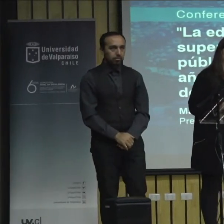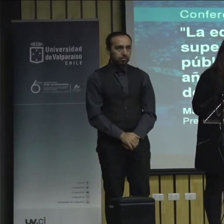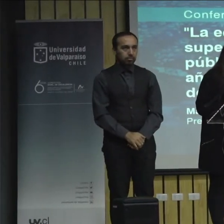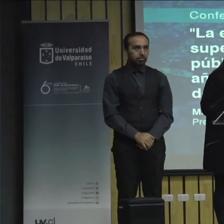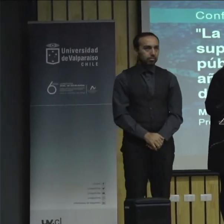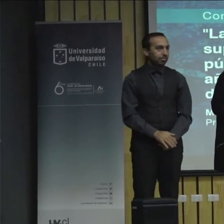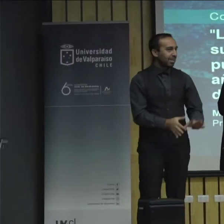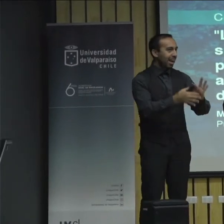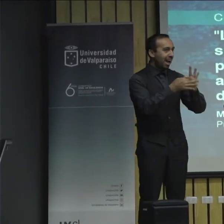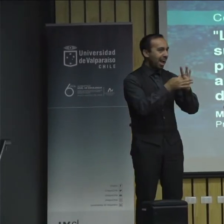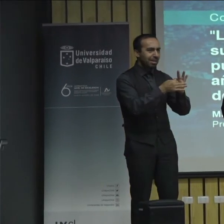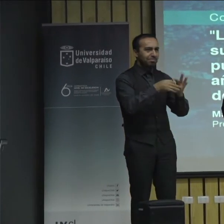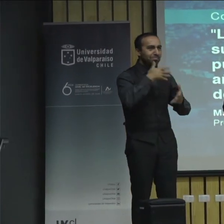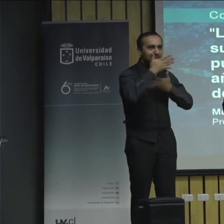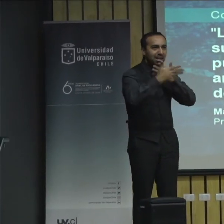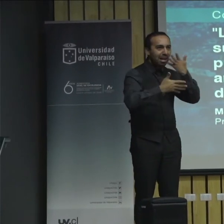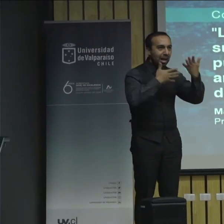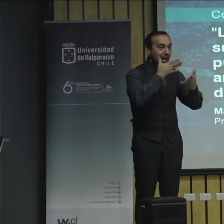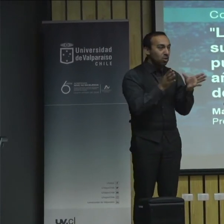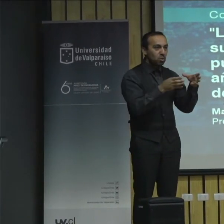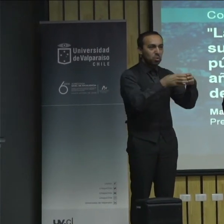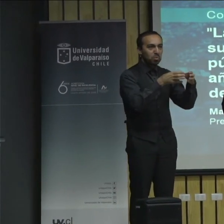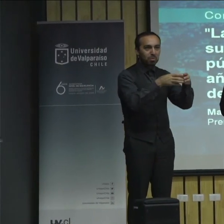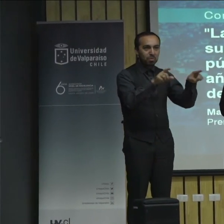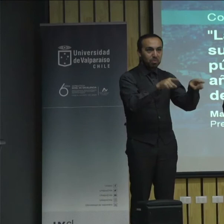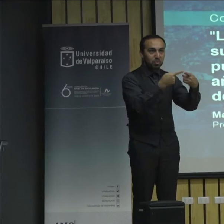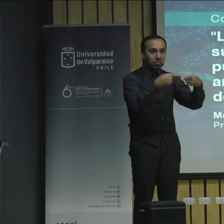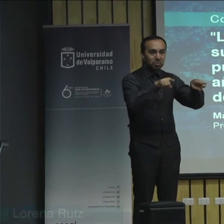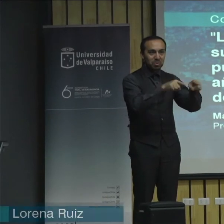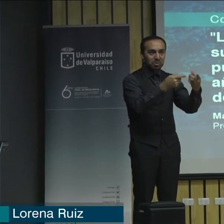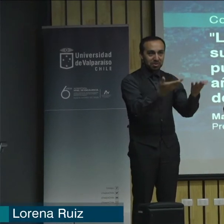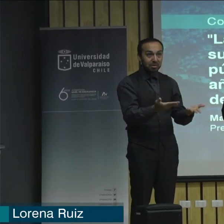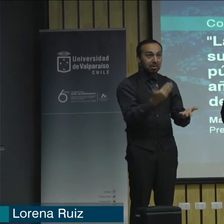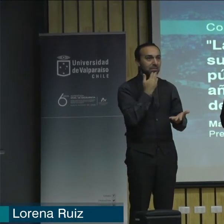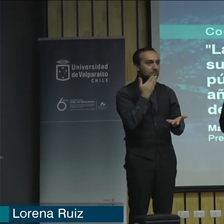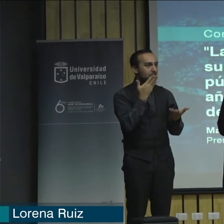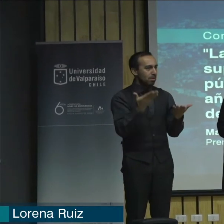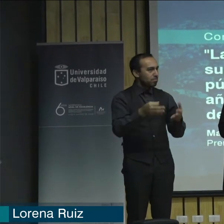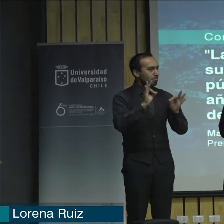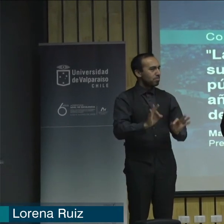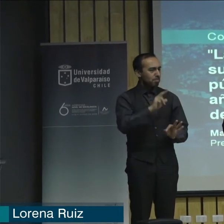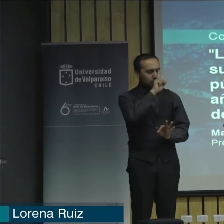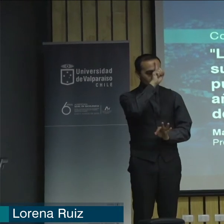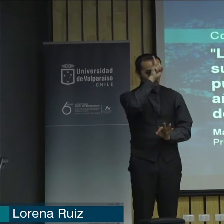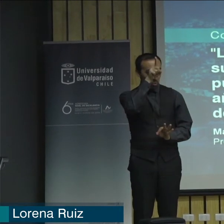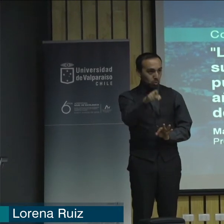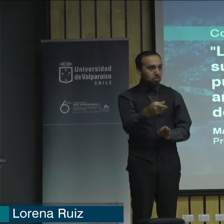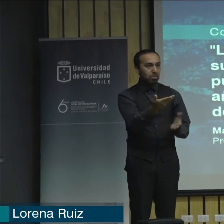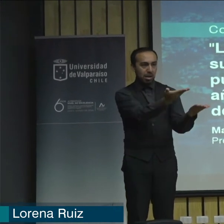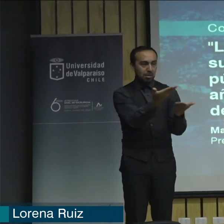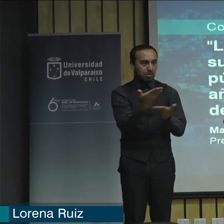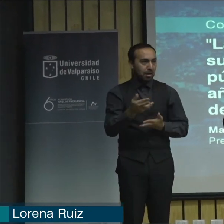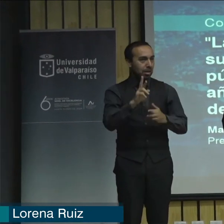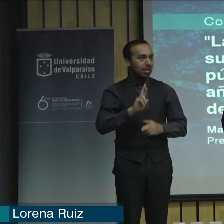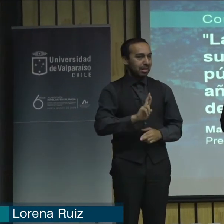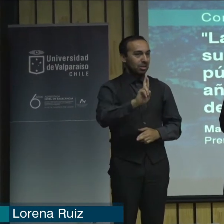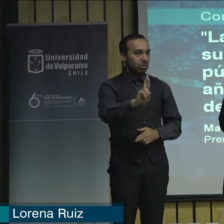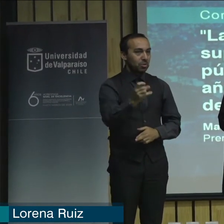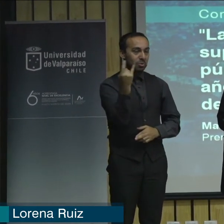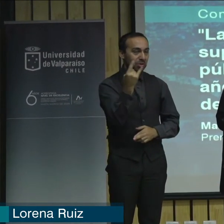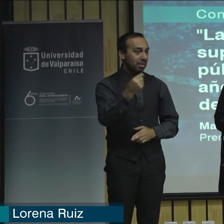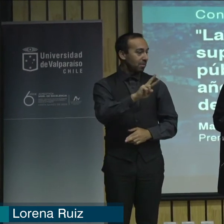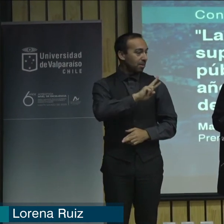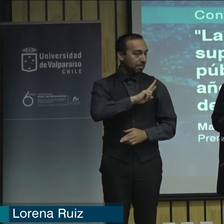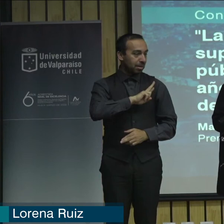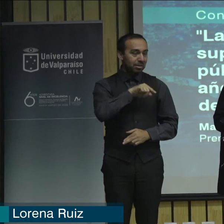agradecemos la interpretación de nuestra agrupación musical de cámara y como es tradición en esta ceremonia invitamos al rector de la Universidad de Valparaíso